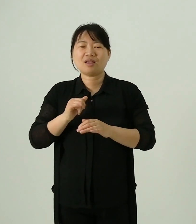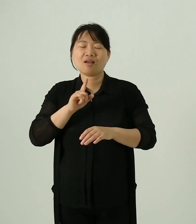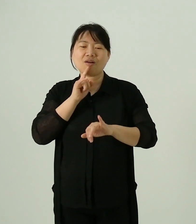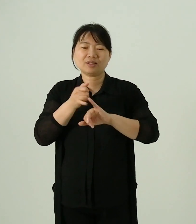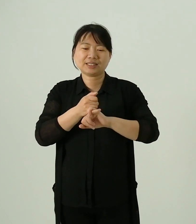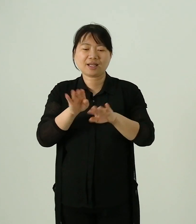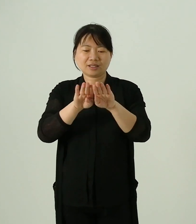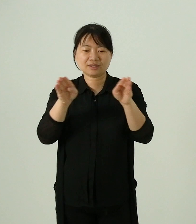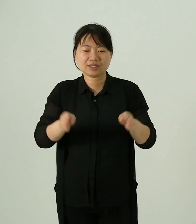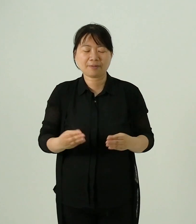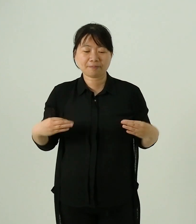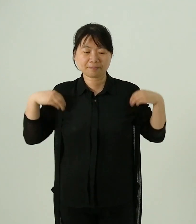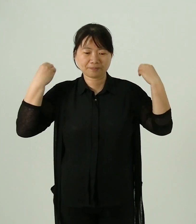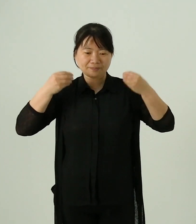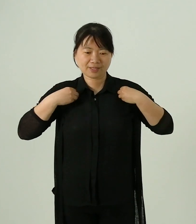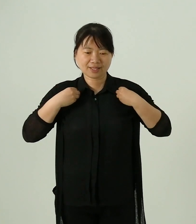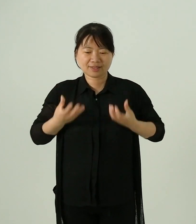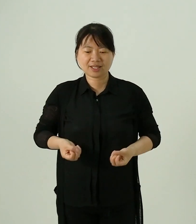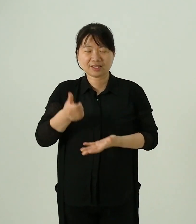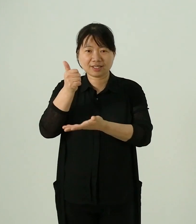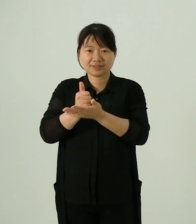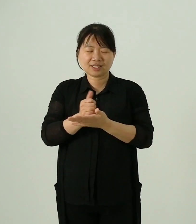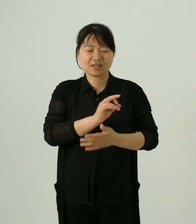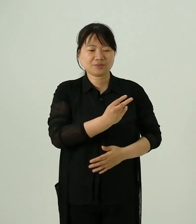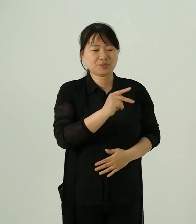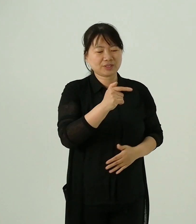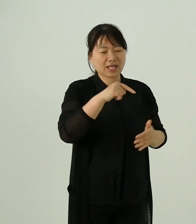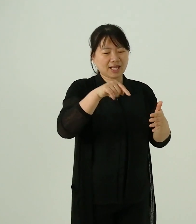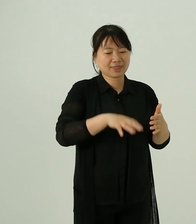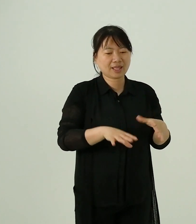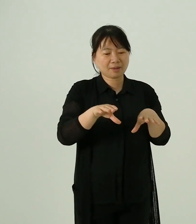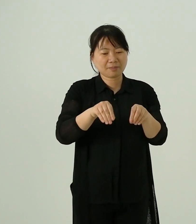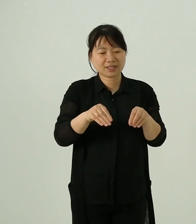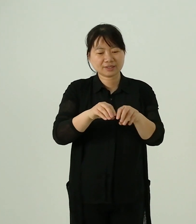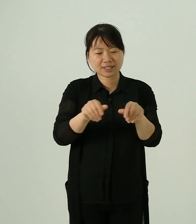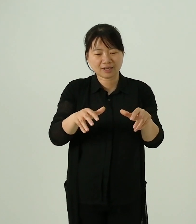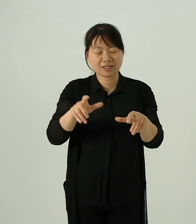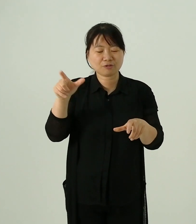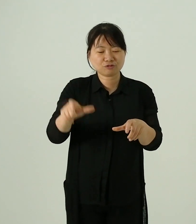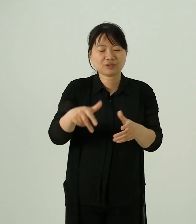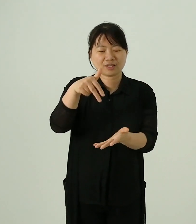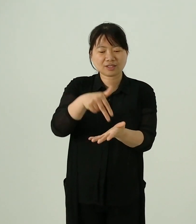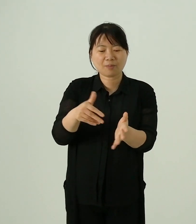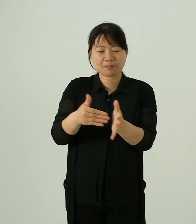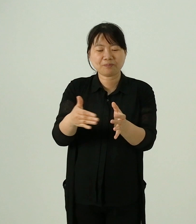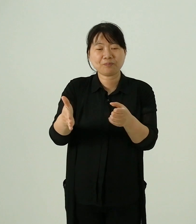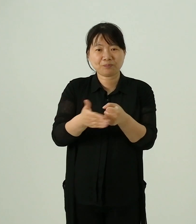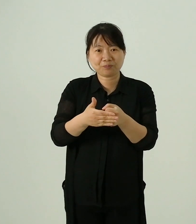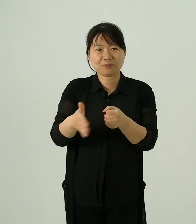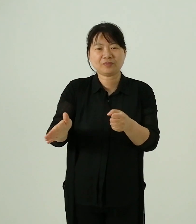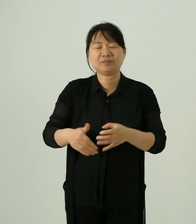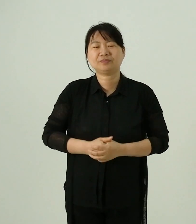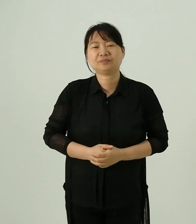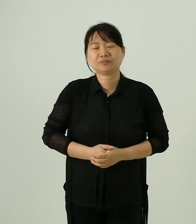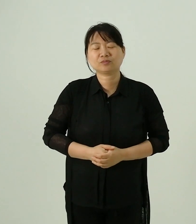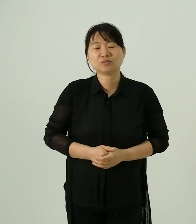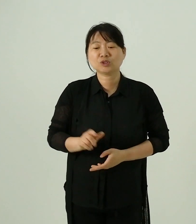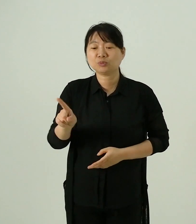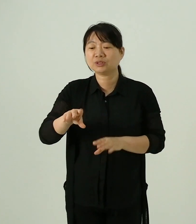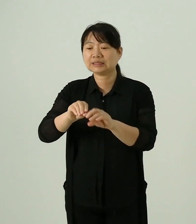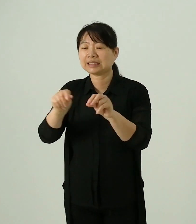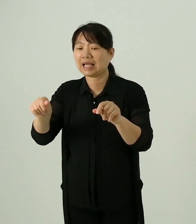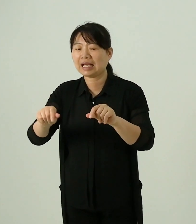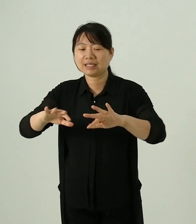맨 제사장들은 요단 가운데 마른 땅에 굳게 섰고. 무슨 땅?